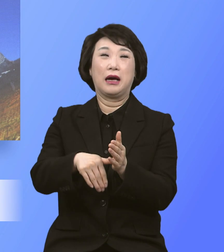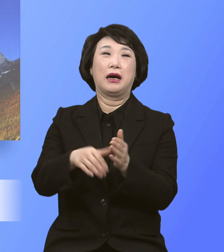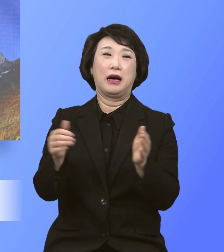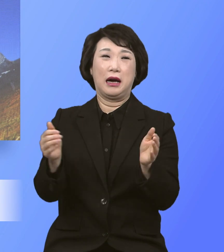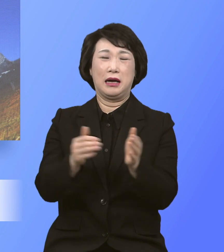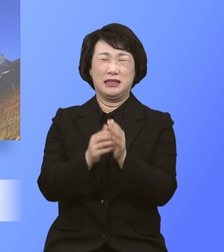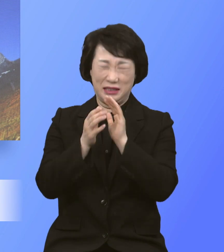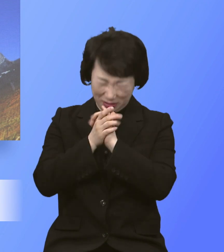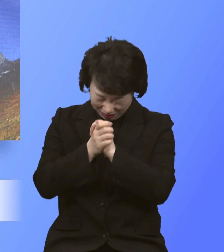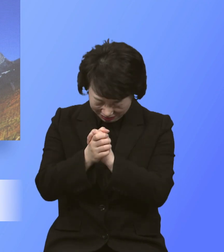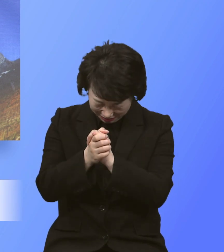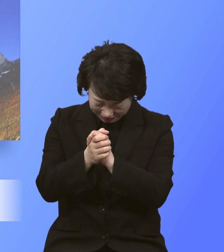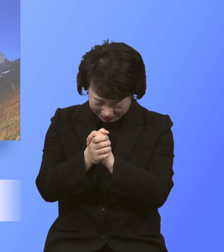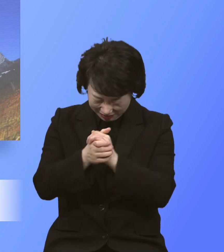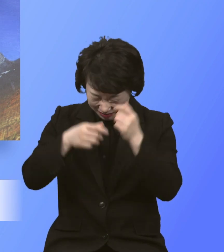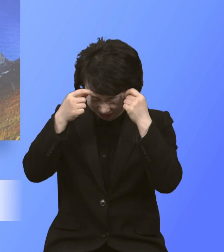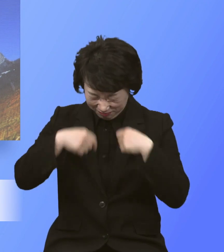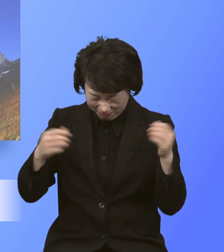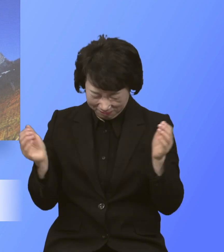정도로 기도하고 울고